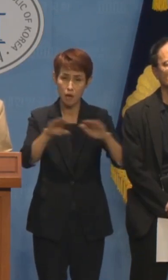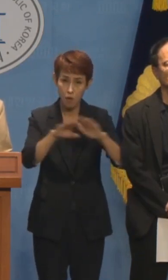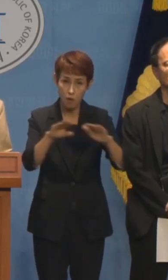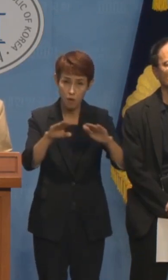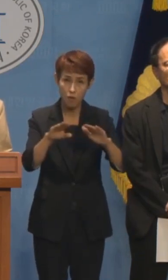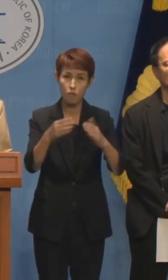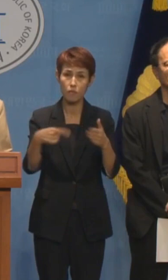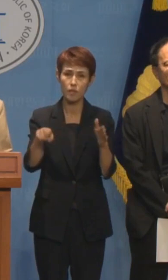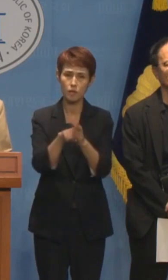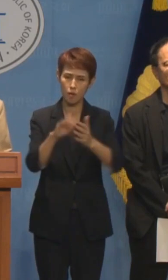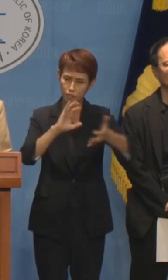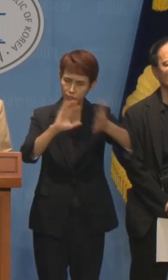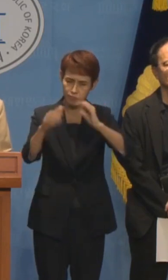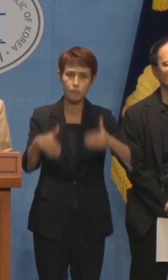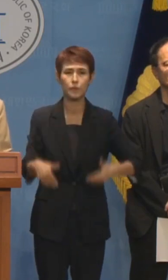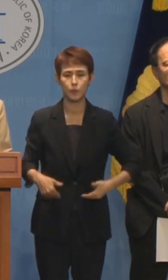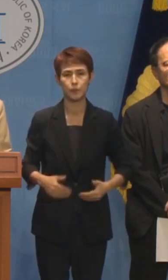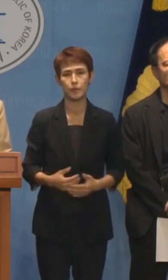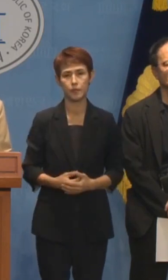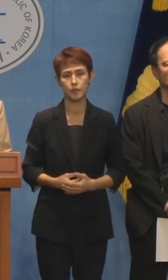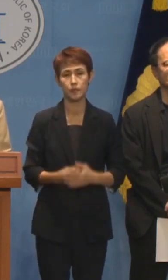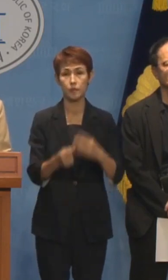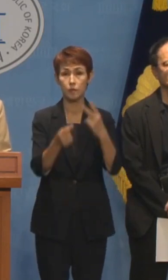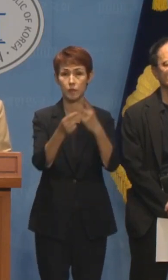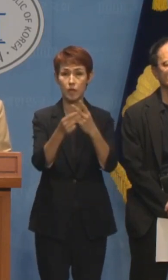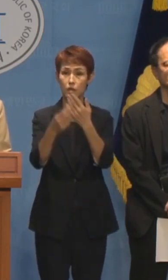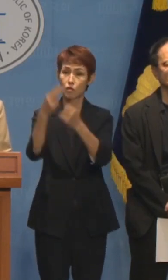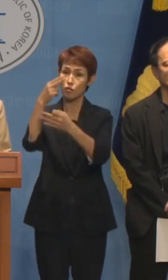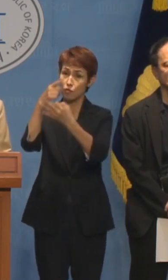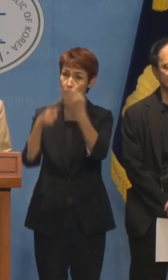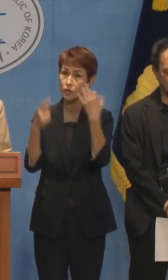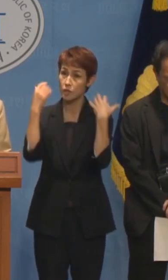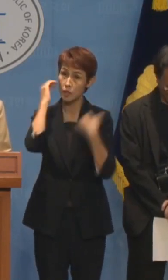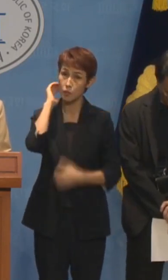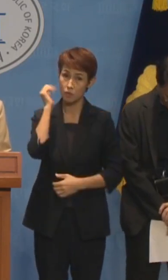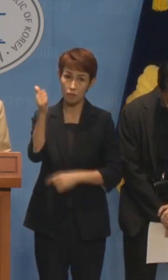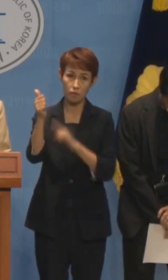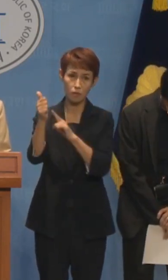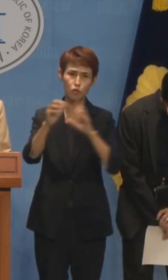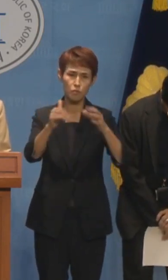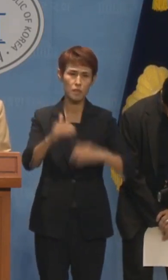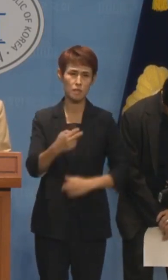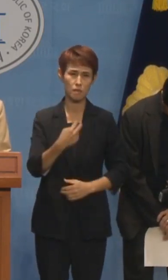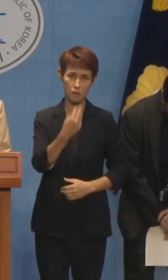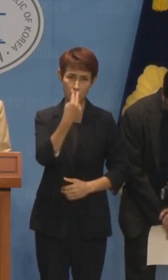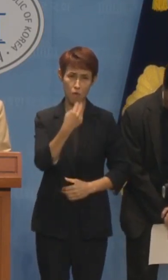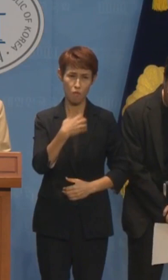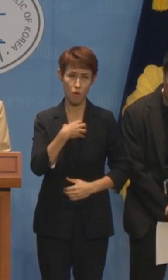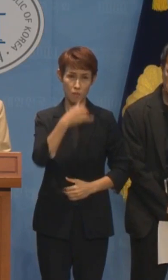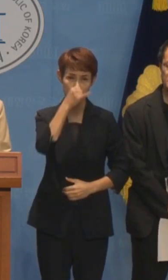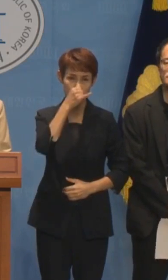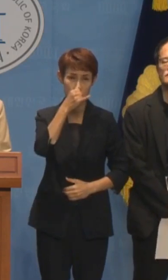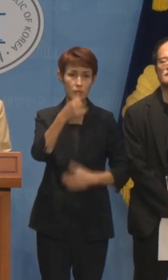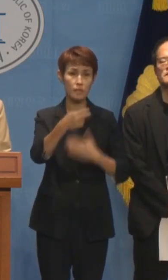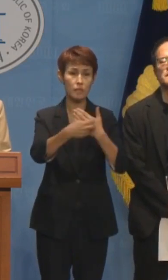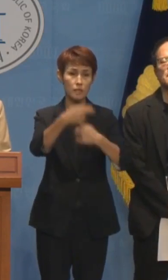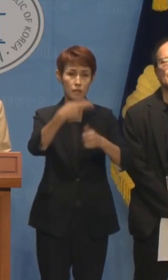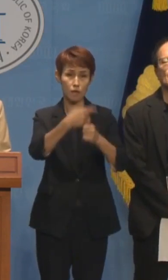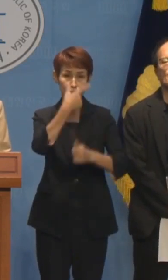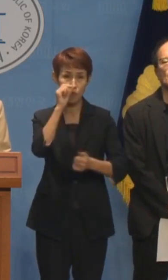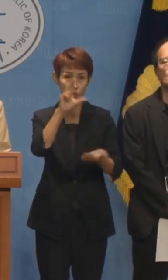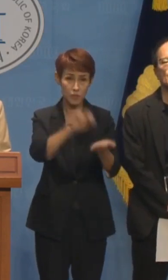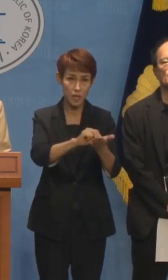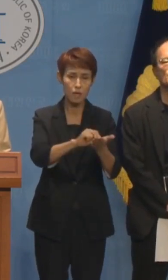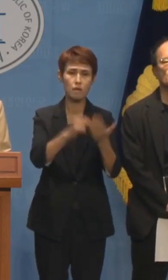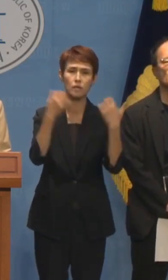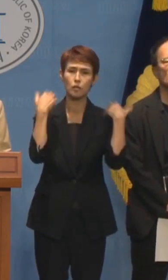논의해야 할 것입니다 둘째 윤성열 대통령은 국민의 목숨을 위협하는 지금의 의료 대라니 정부의